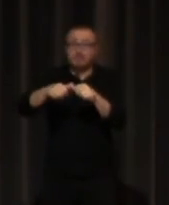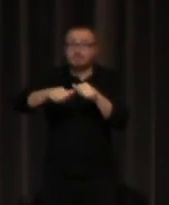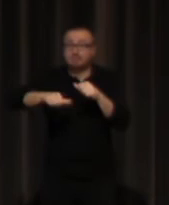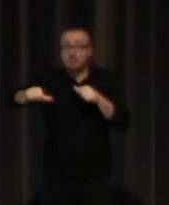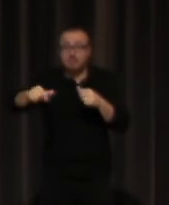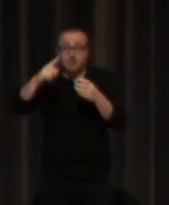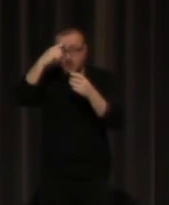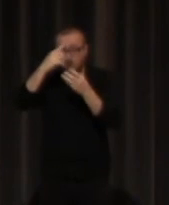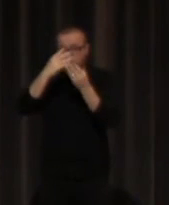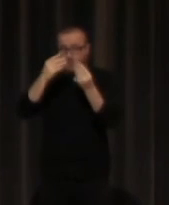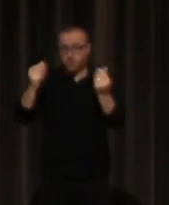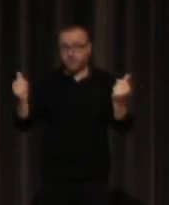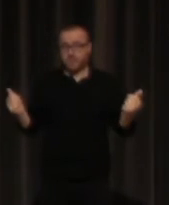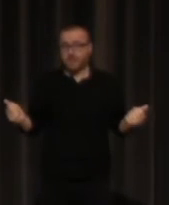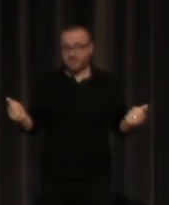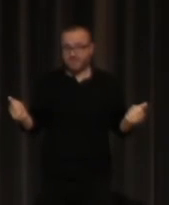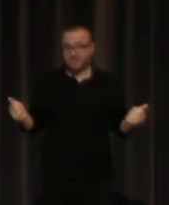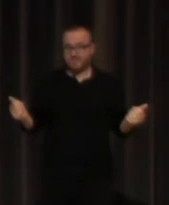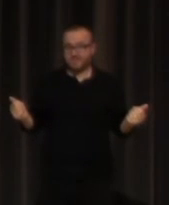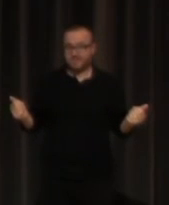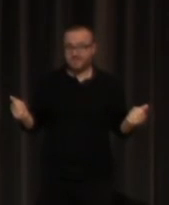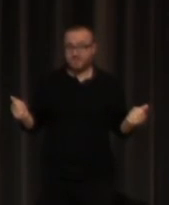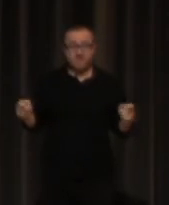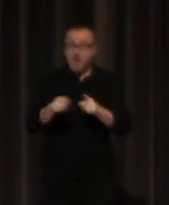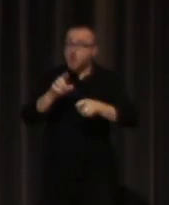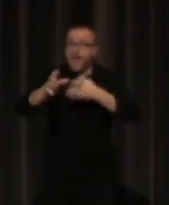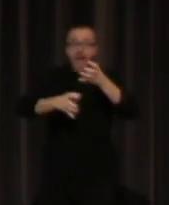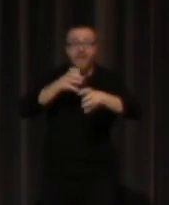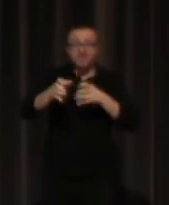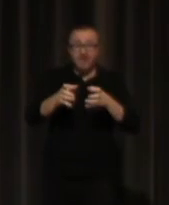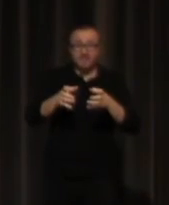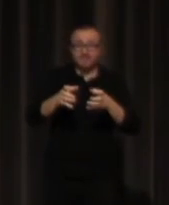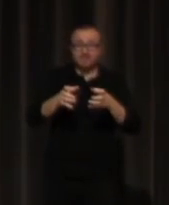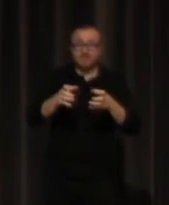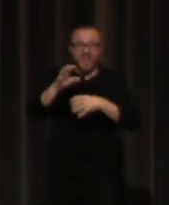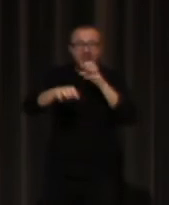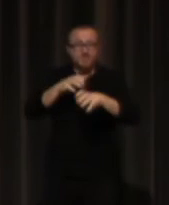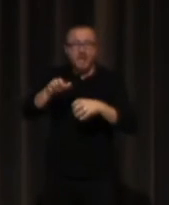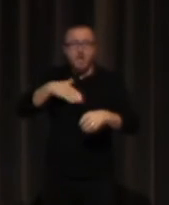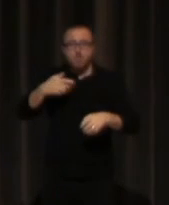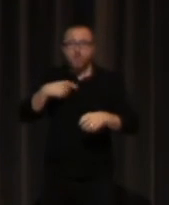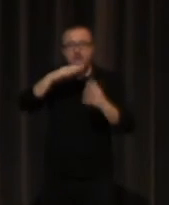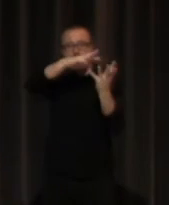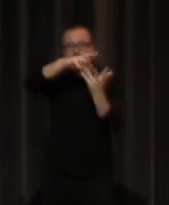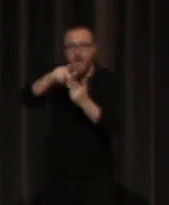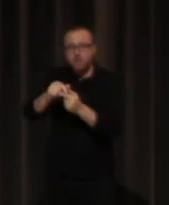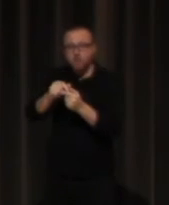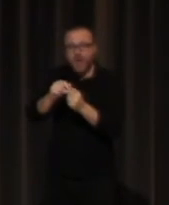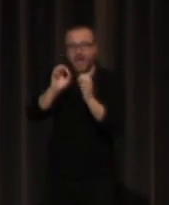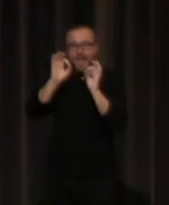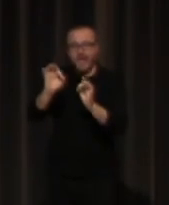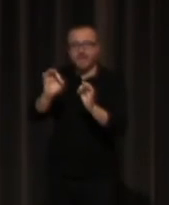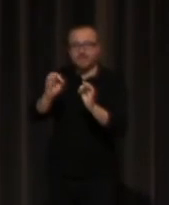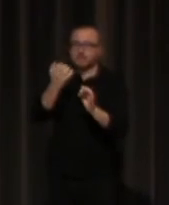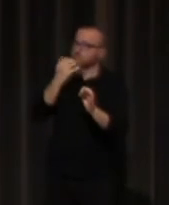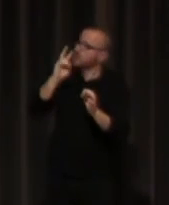previsibles. És com si, com a animals, poguéssim calcular aquells perills més imminents. Amb això